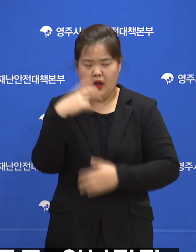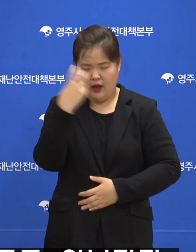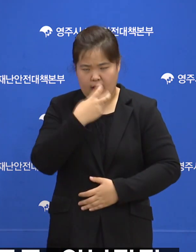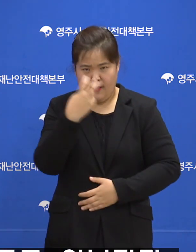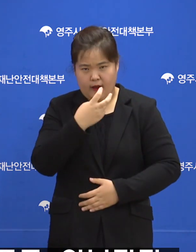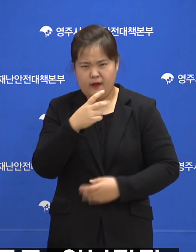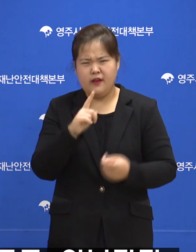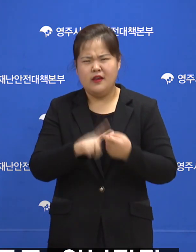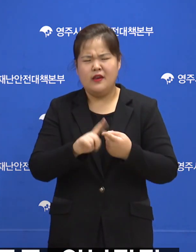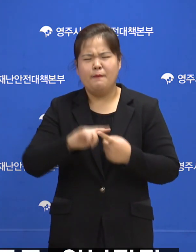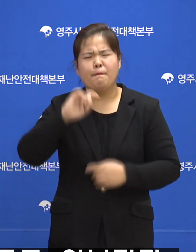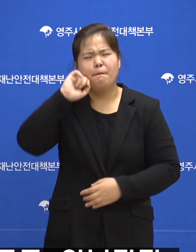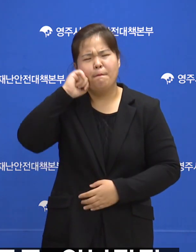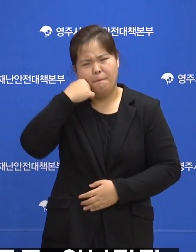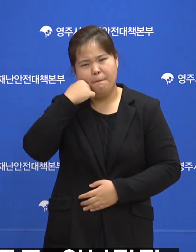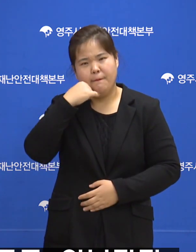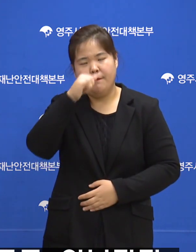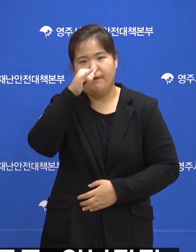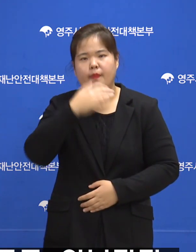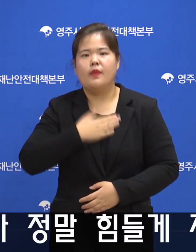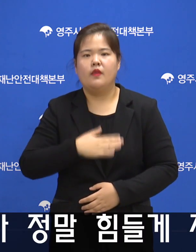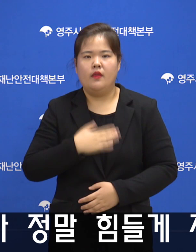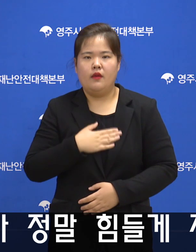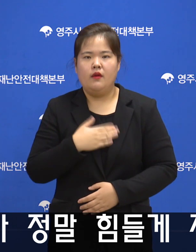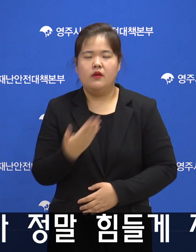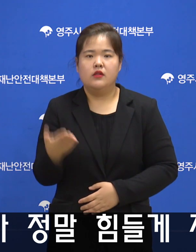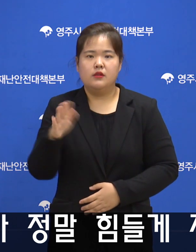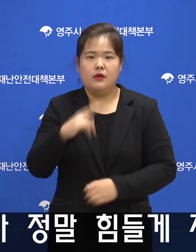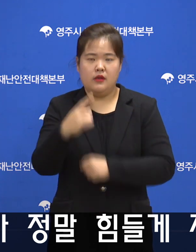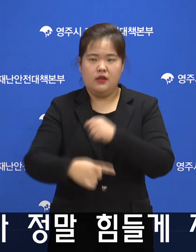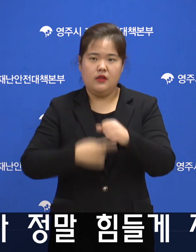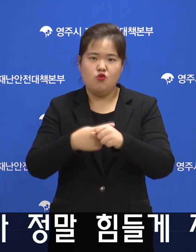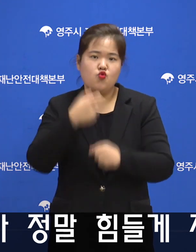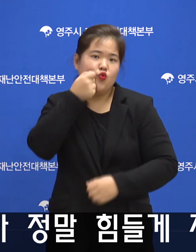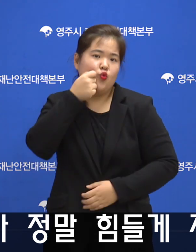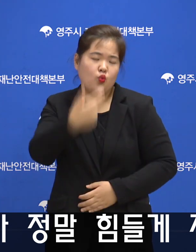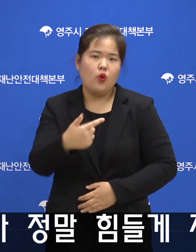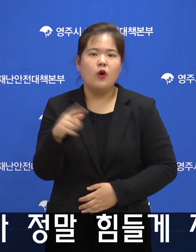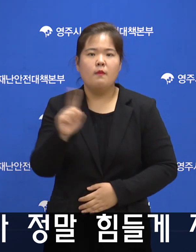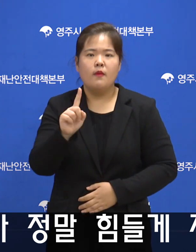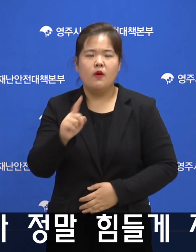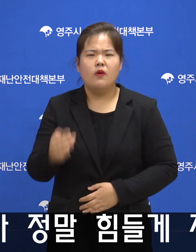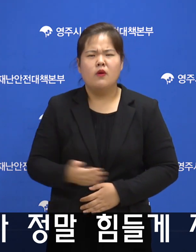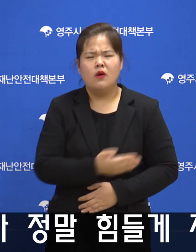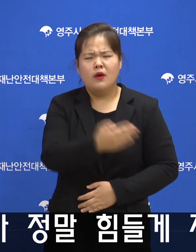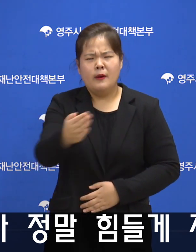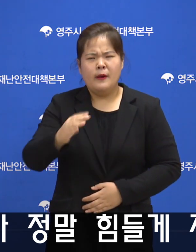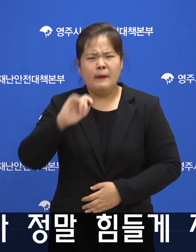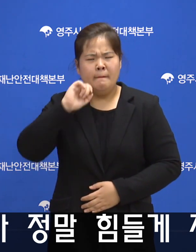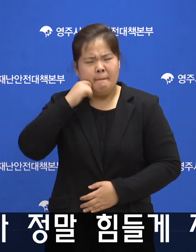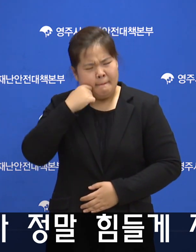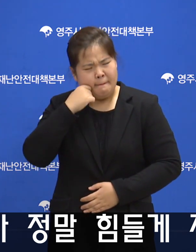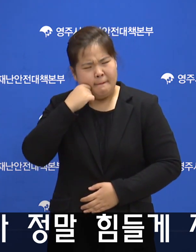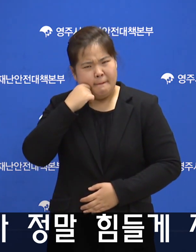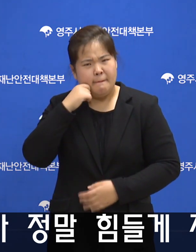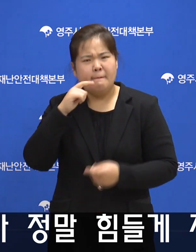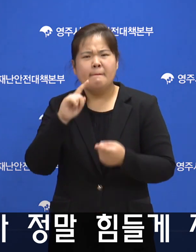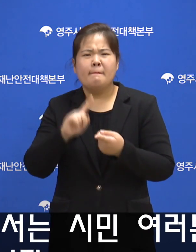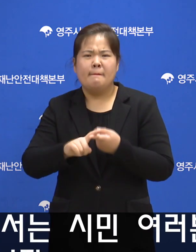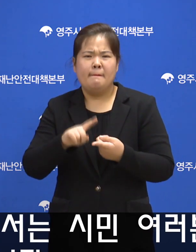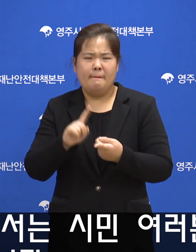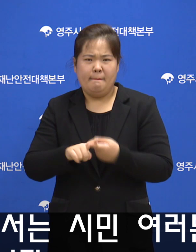많은 불편을 겪고 계실 줄로 압니다만, 지난 1년 반 동안 모두가 정말 힘들게 지켜온 우리 지역 방역의